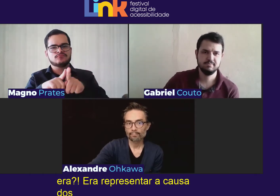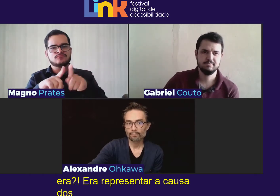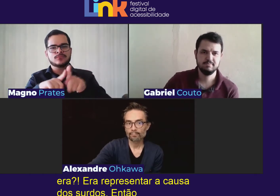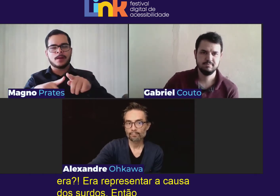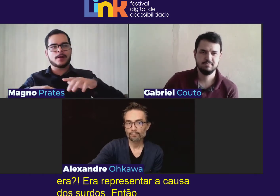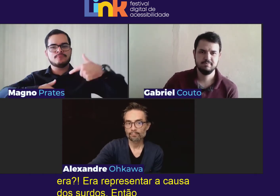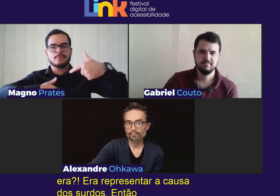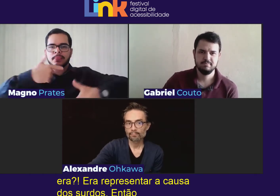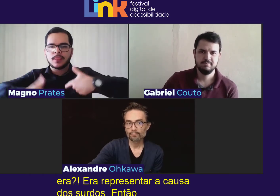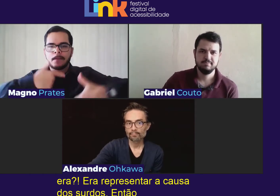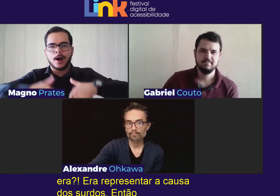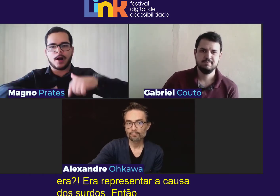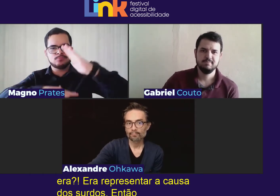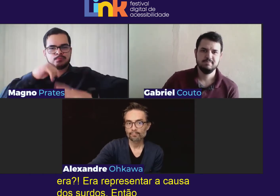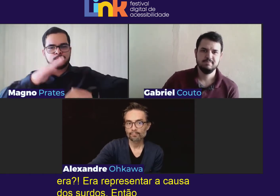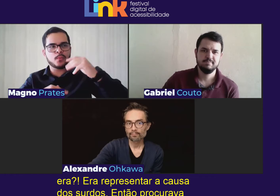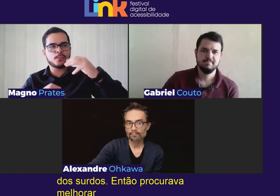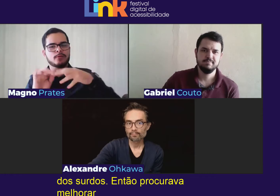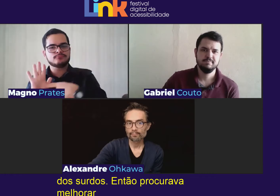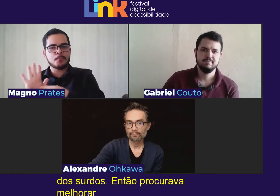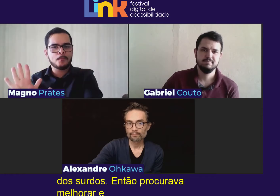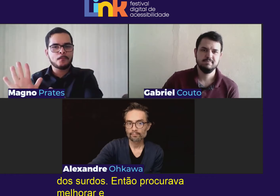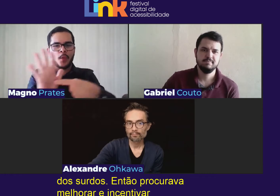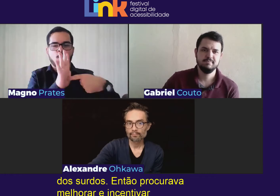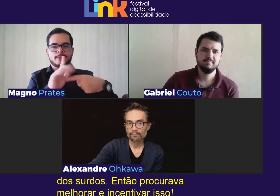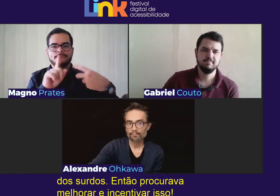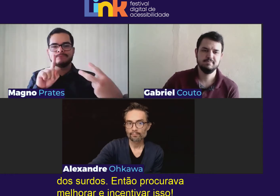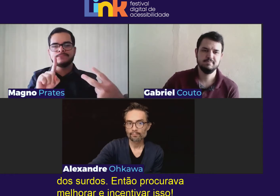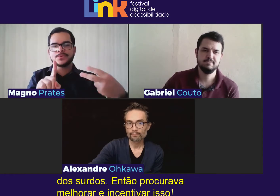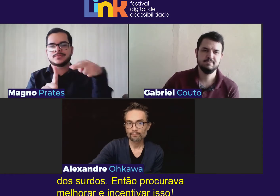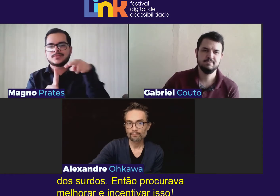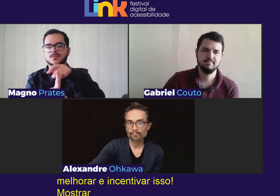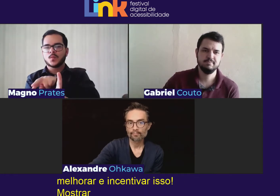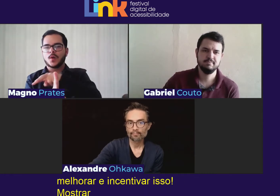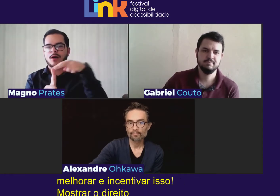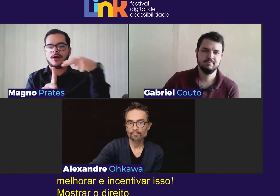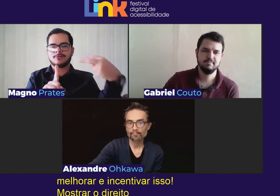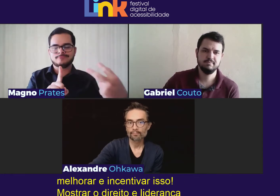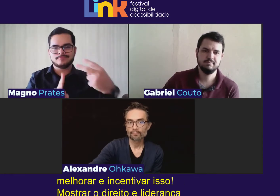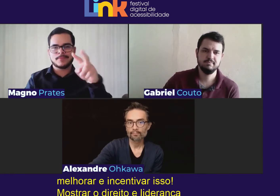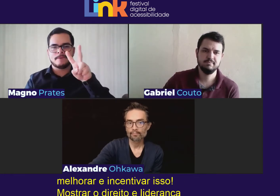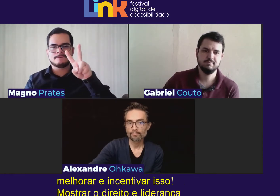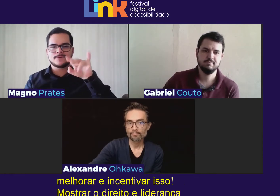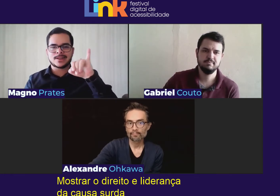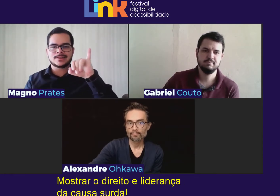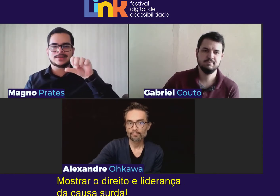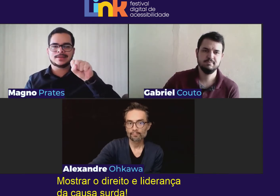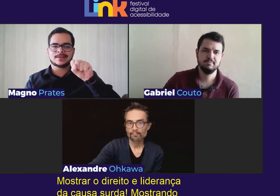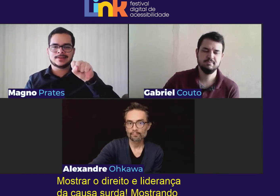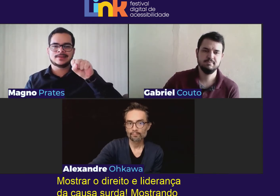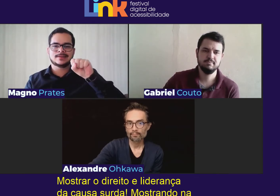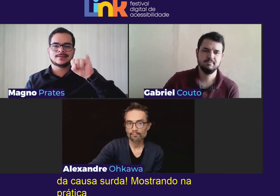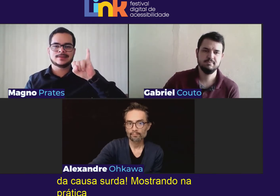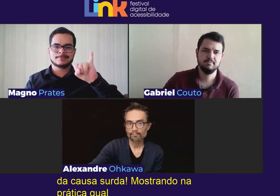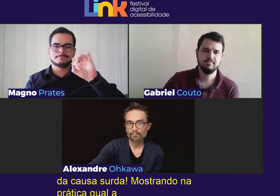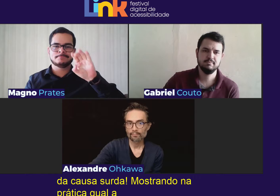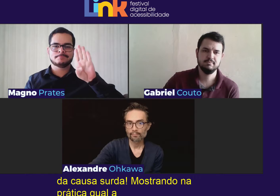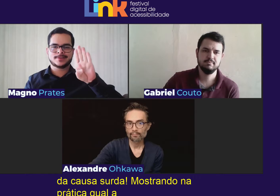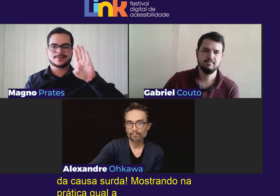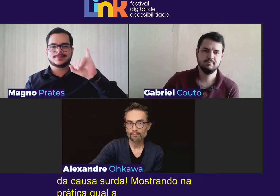direito e a liderança da causa surda, mostrando na prática qual é a nossa perspectiva e a nossa visão